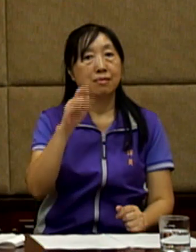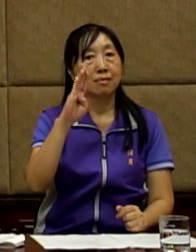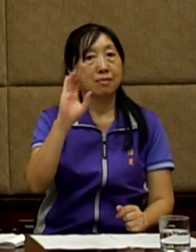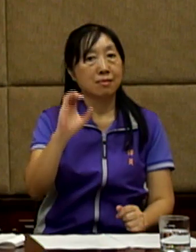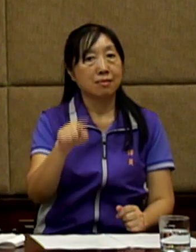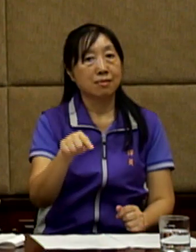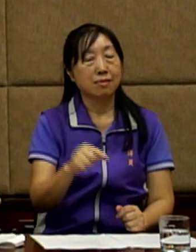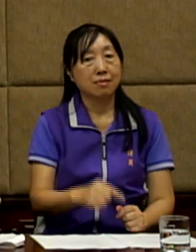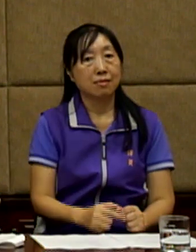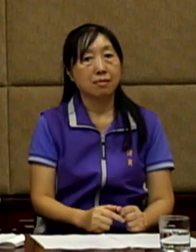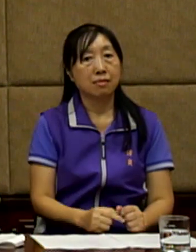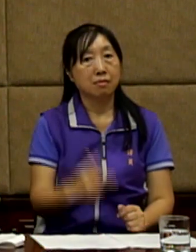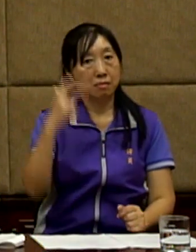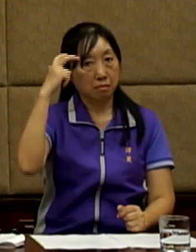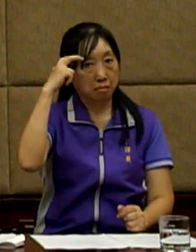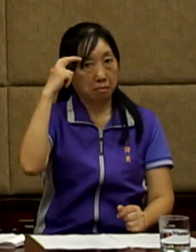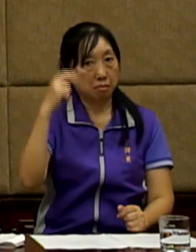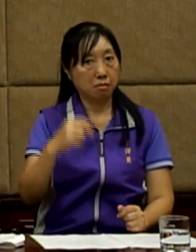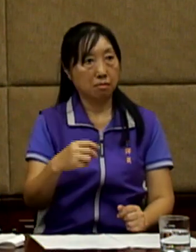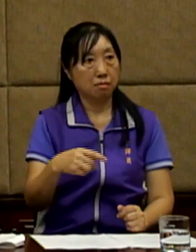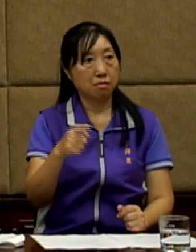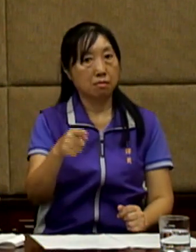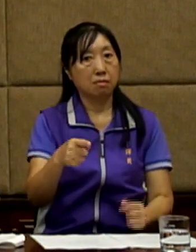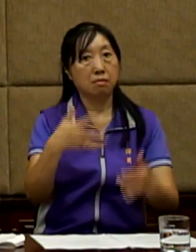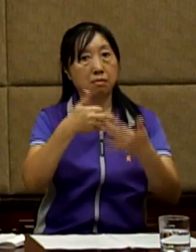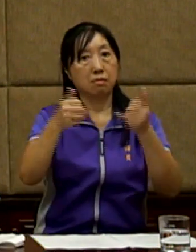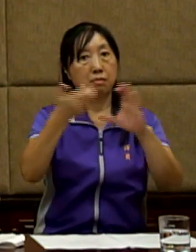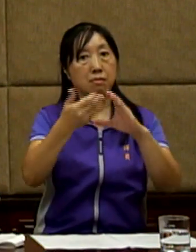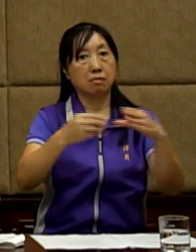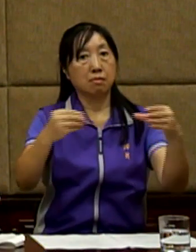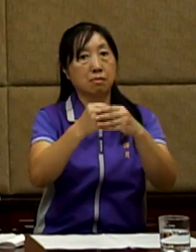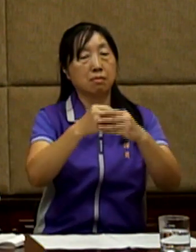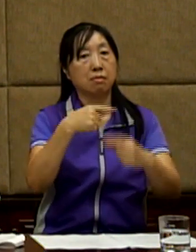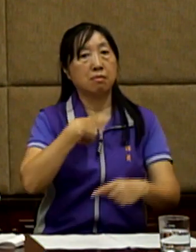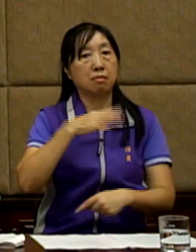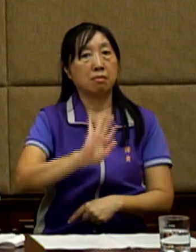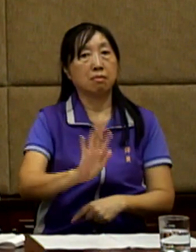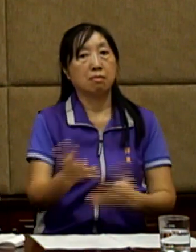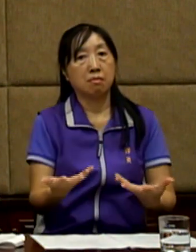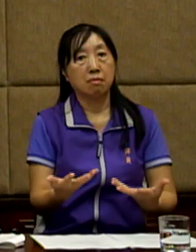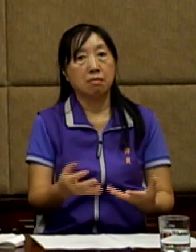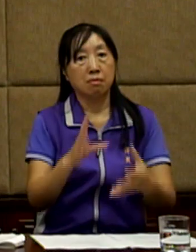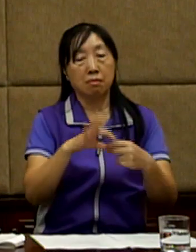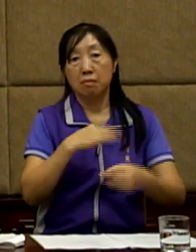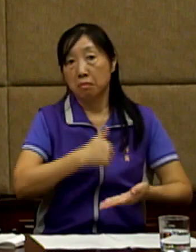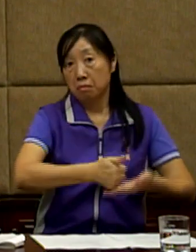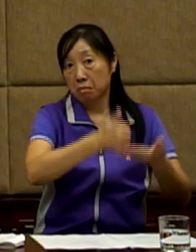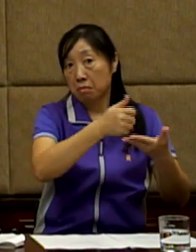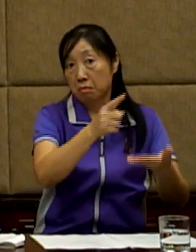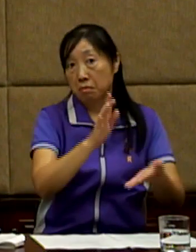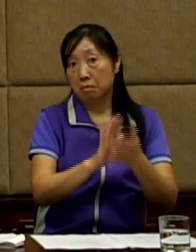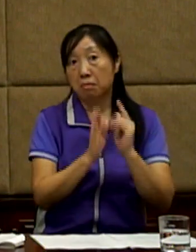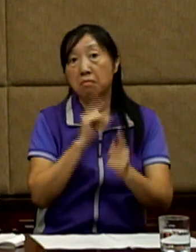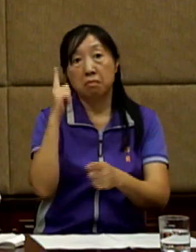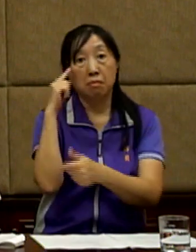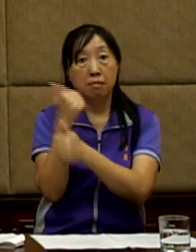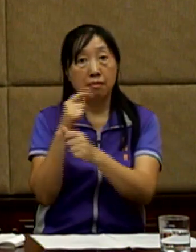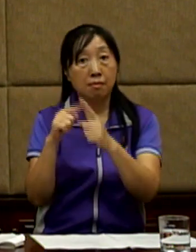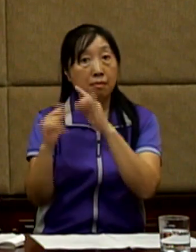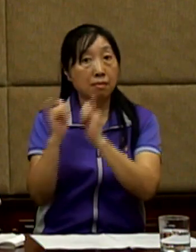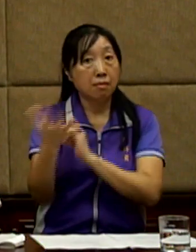TVC 他坚持不要接受民视的包套原则，请问我们到底要尊重系统经营者自主规划，还是考量消费者权